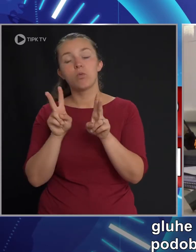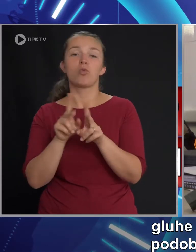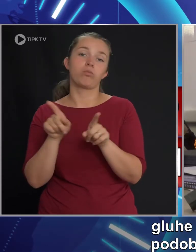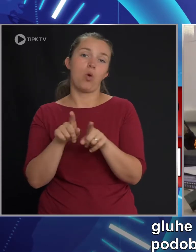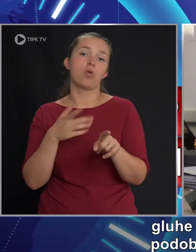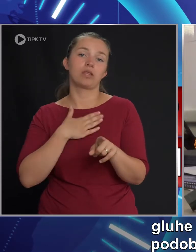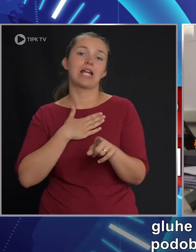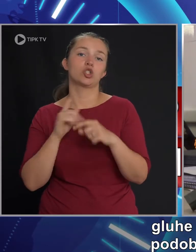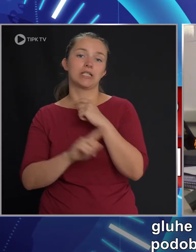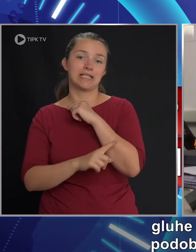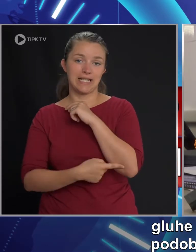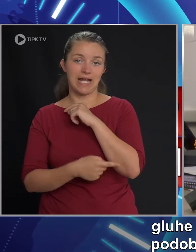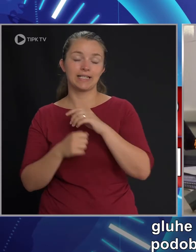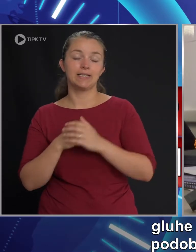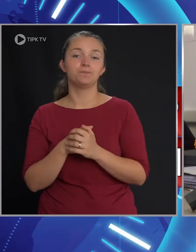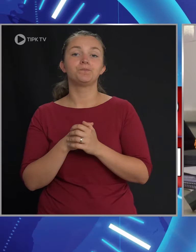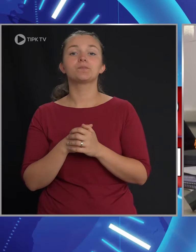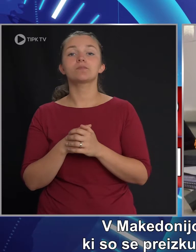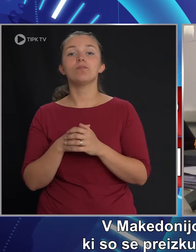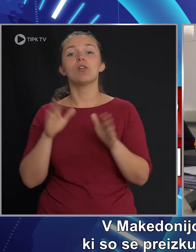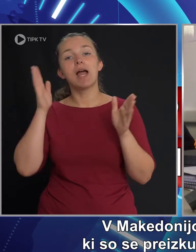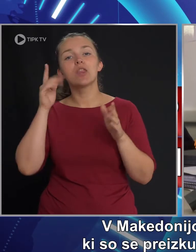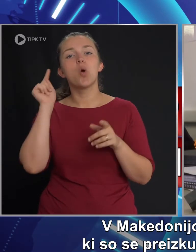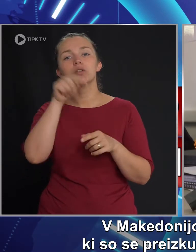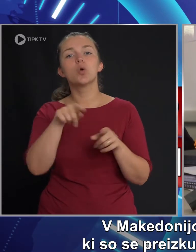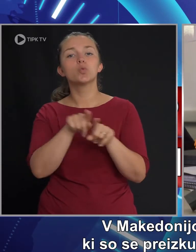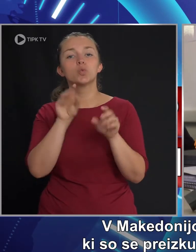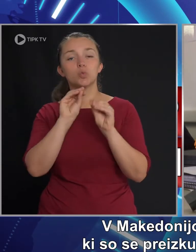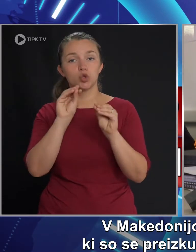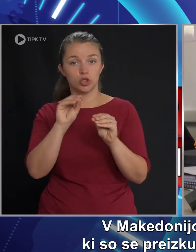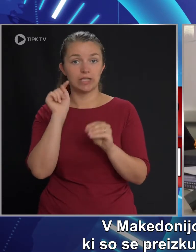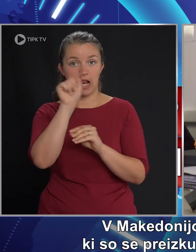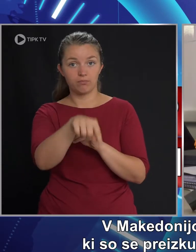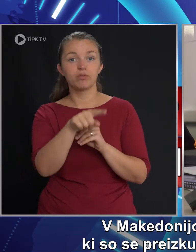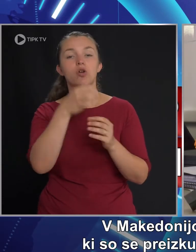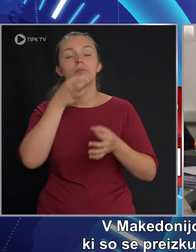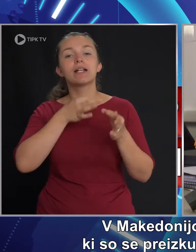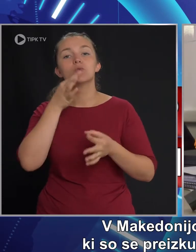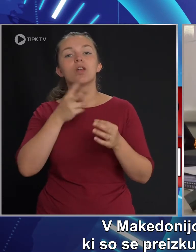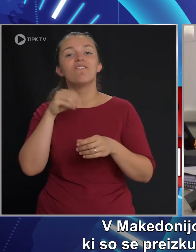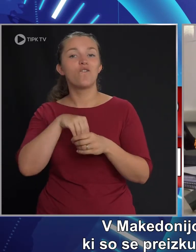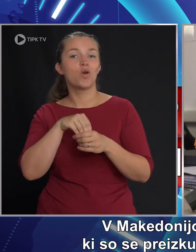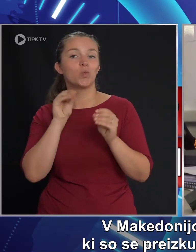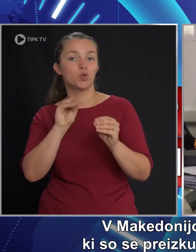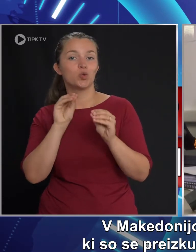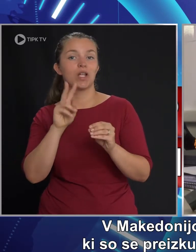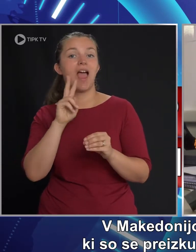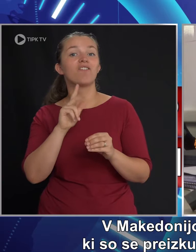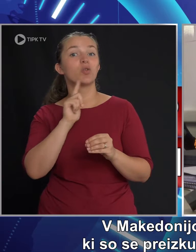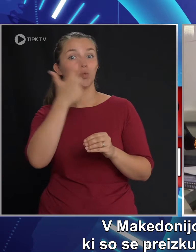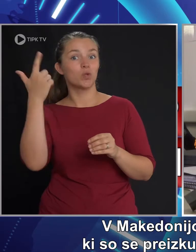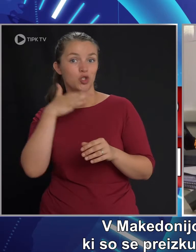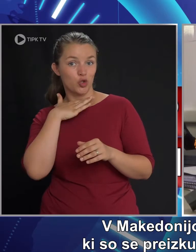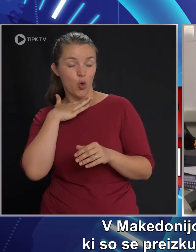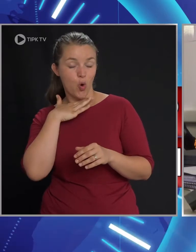dijake, podobno kot so naši dijaki. V Makedonijo smo poslali tudi učitelje, ki so se preizkusili v vlogi učitelja